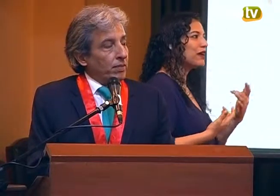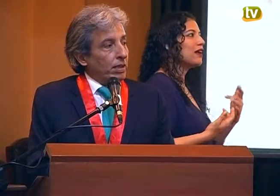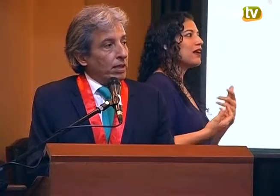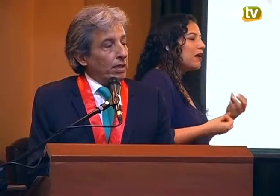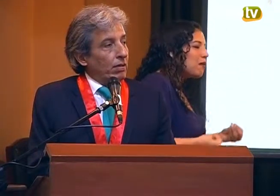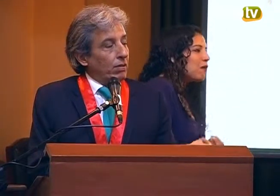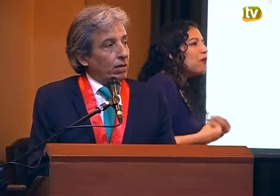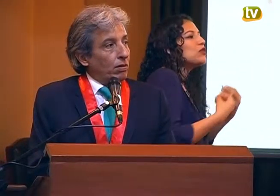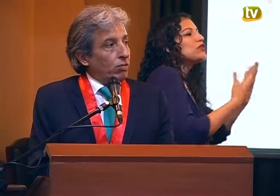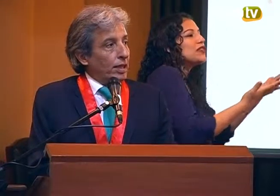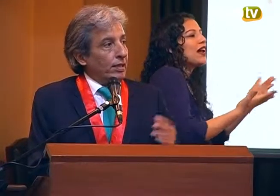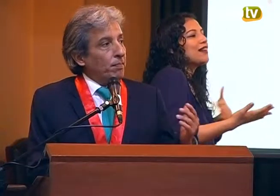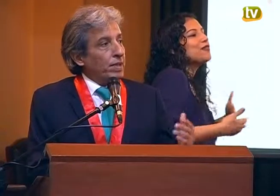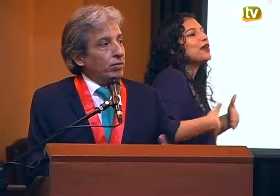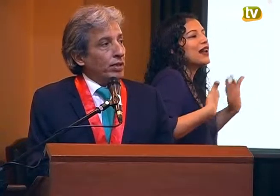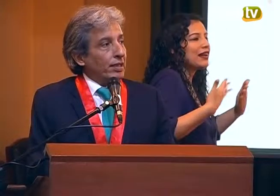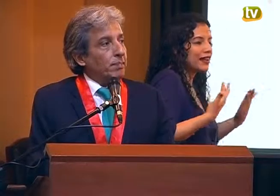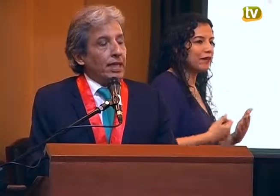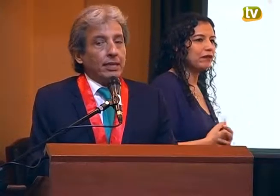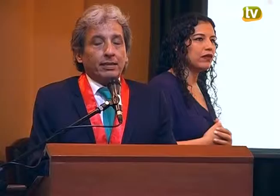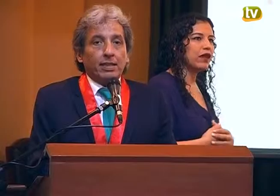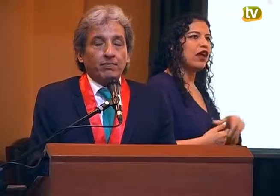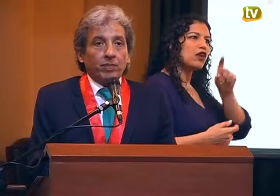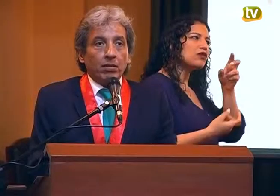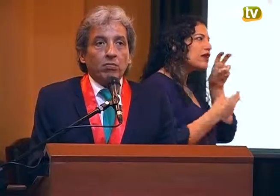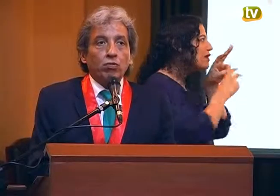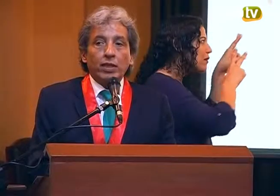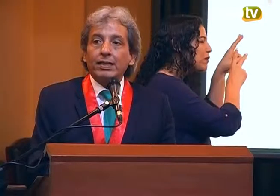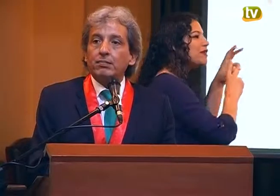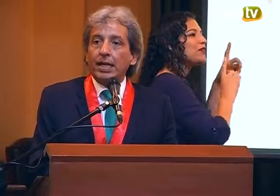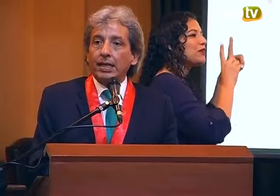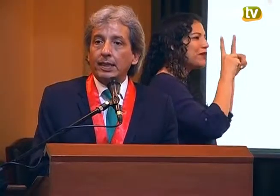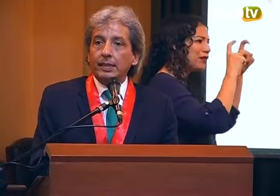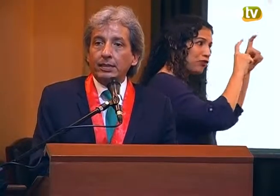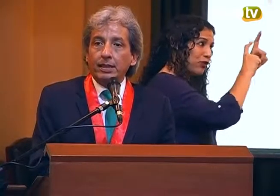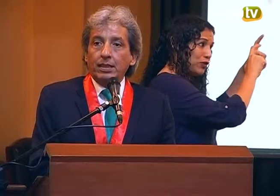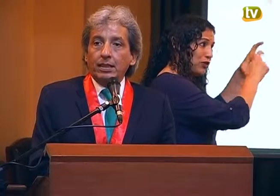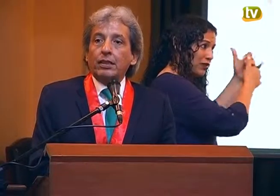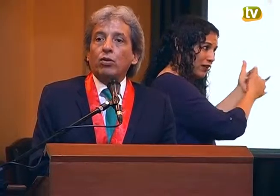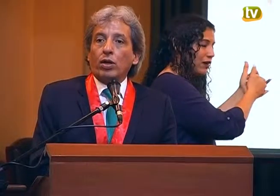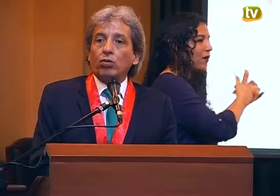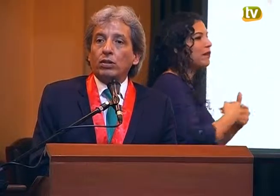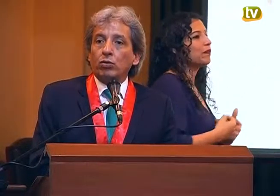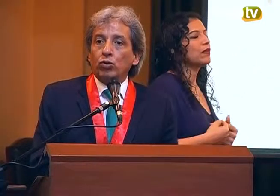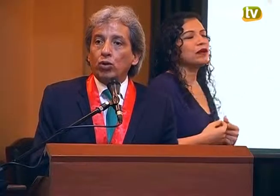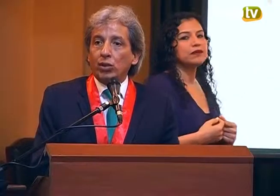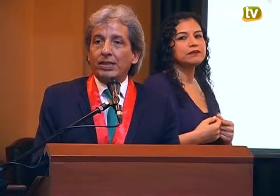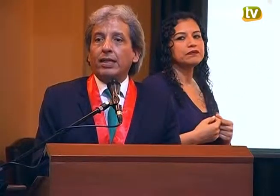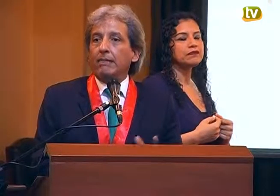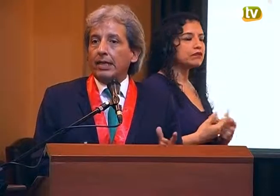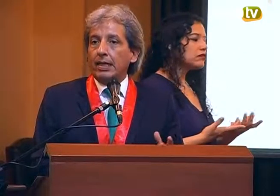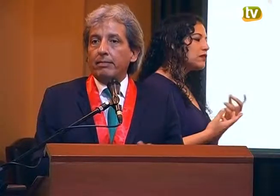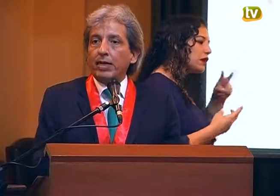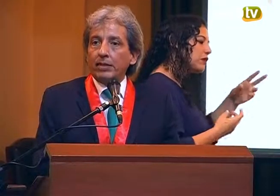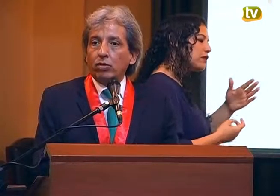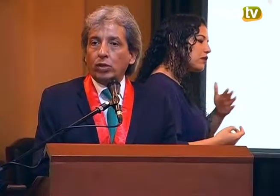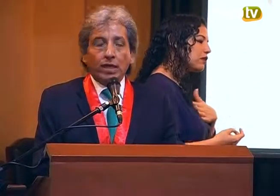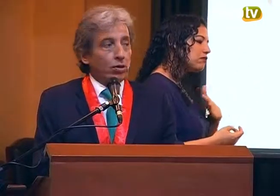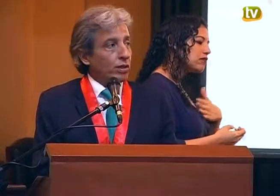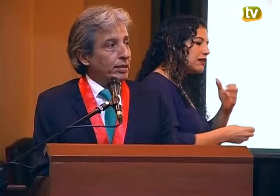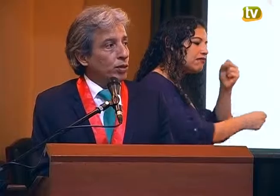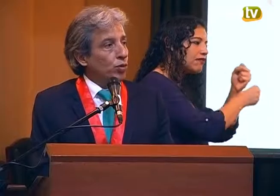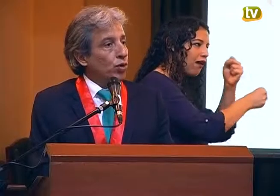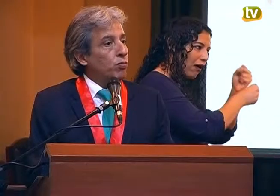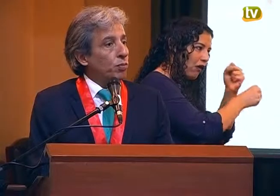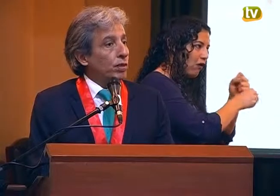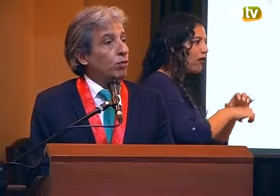Y ustedes han visto en la semblanza muchas imágenes de lo que constituyó este debate climático, que